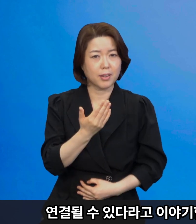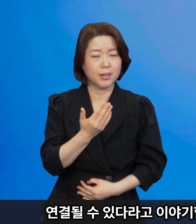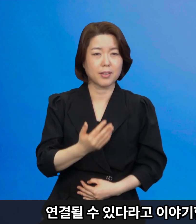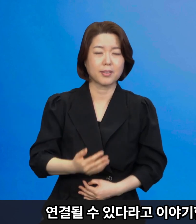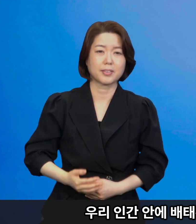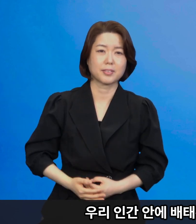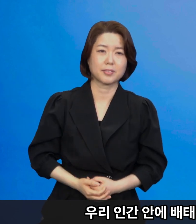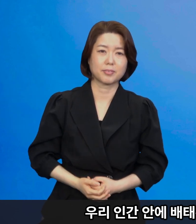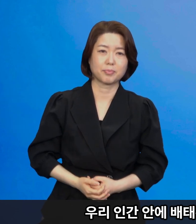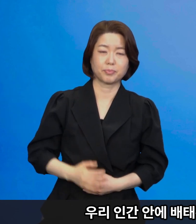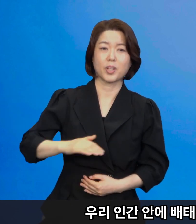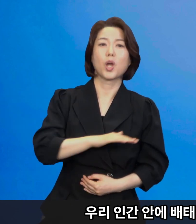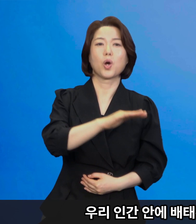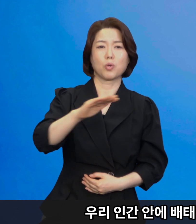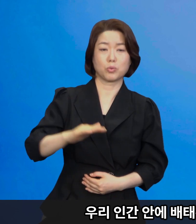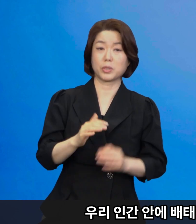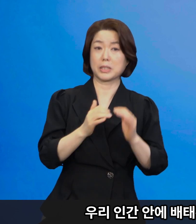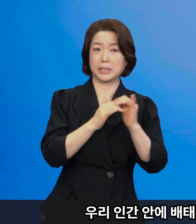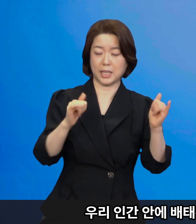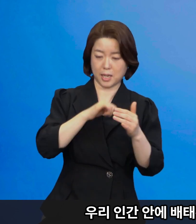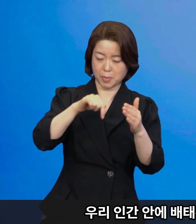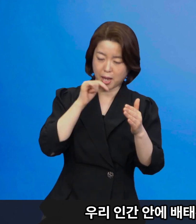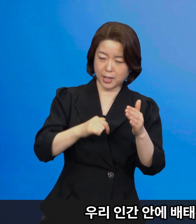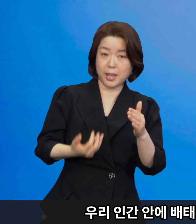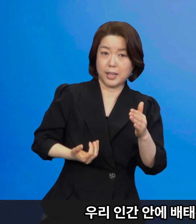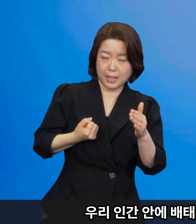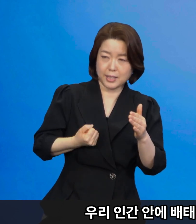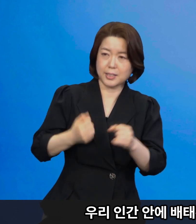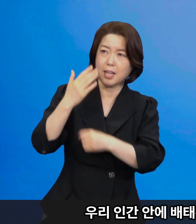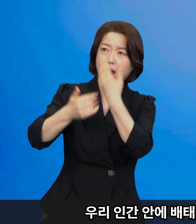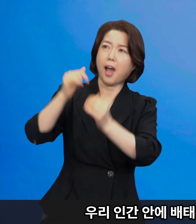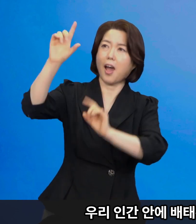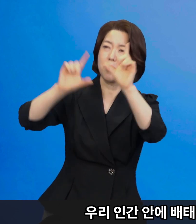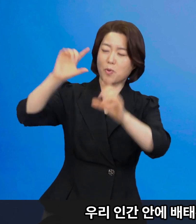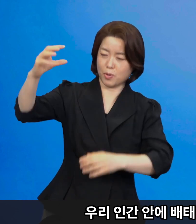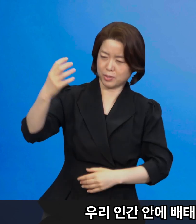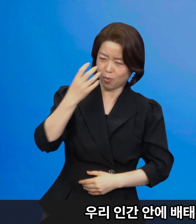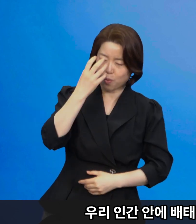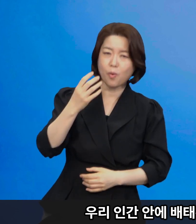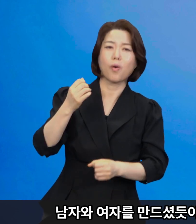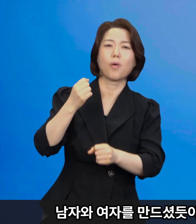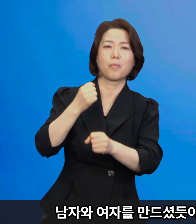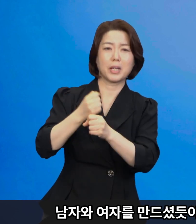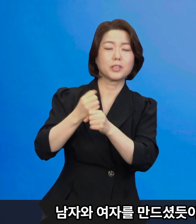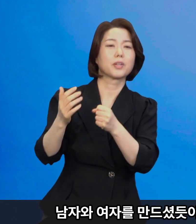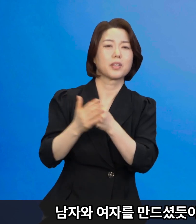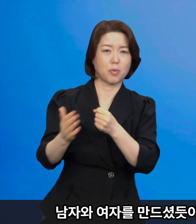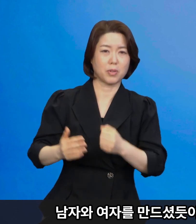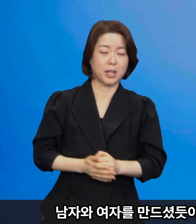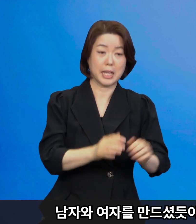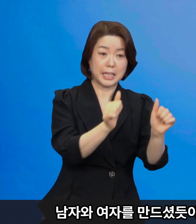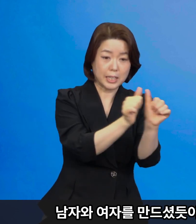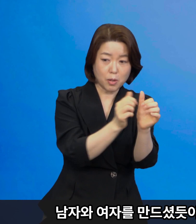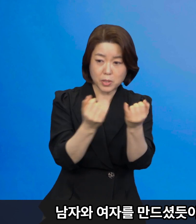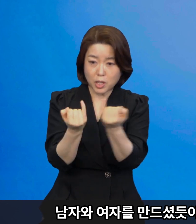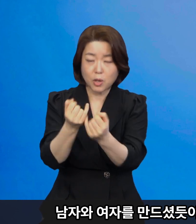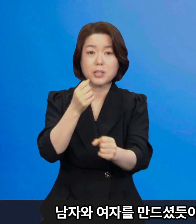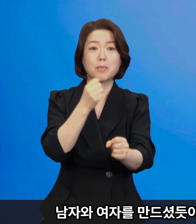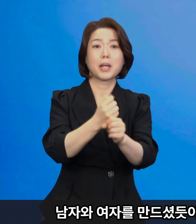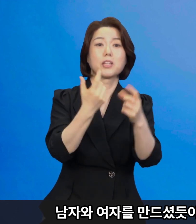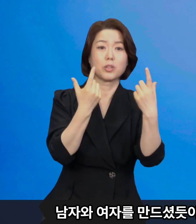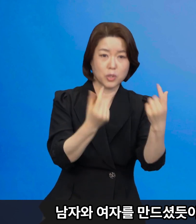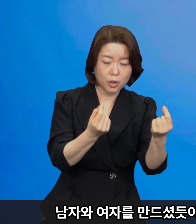있겠습니까? 우리 인간 안에 배태된 하나님 형상 때문입니다. 남자와 여자를